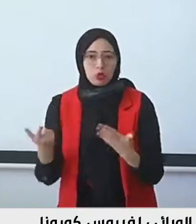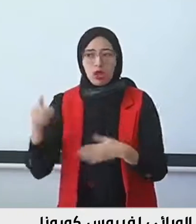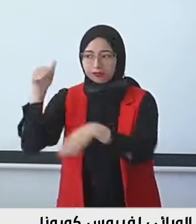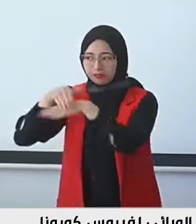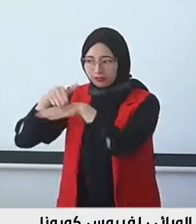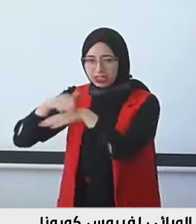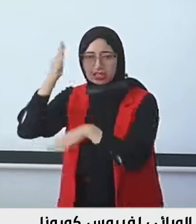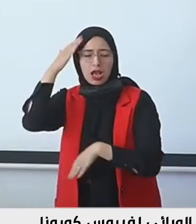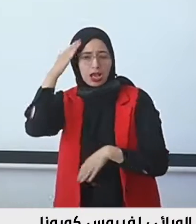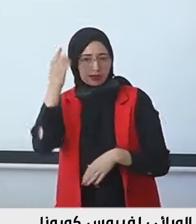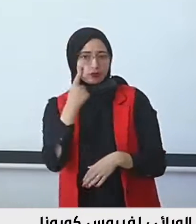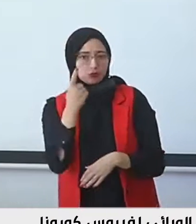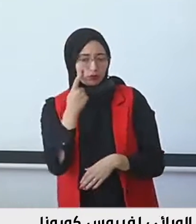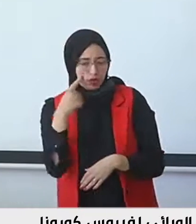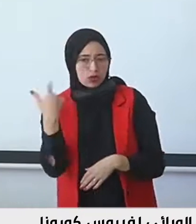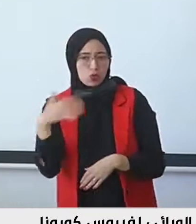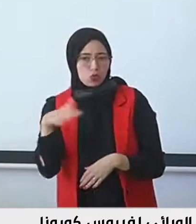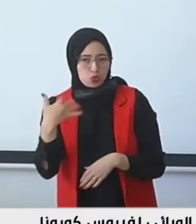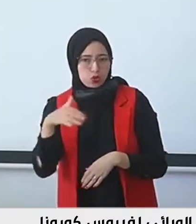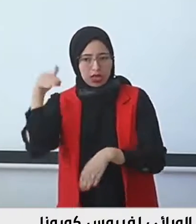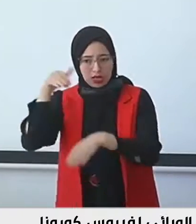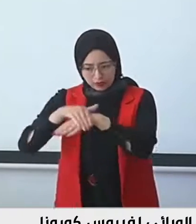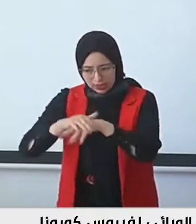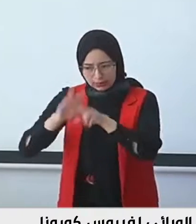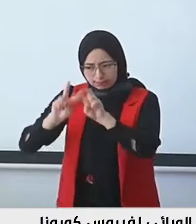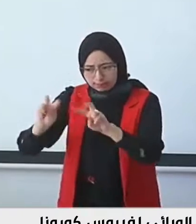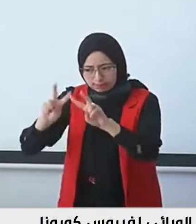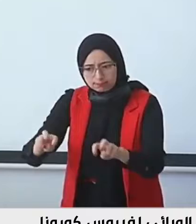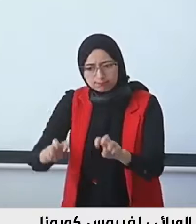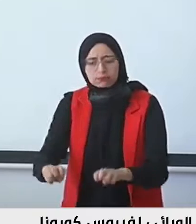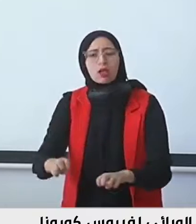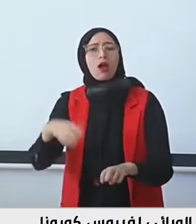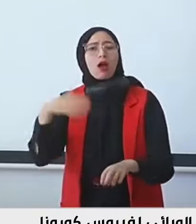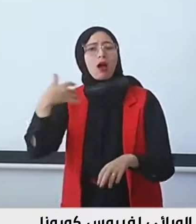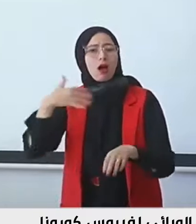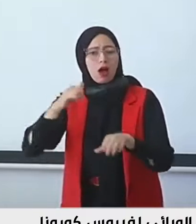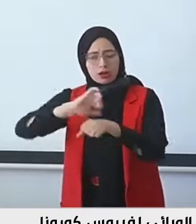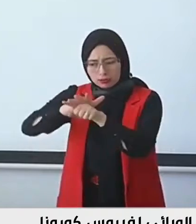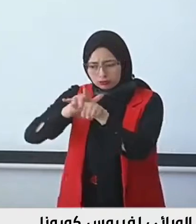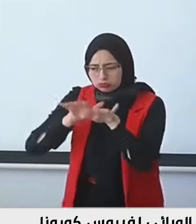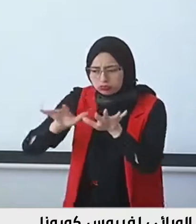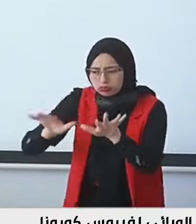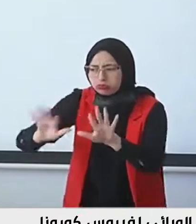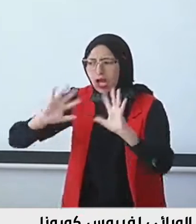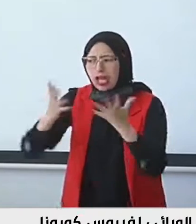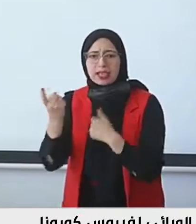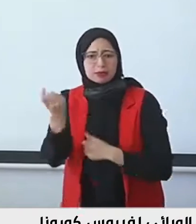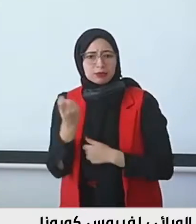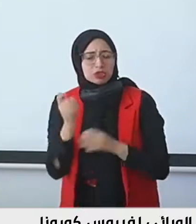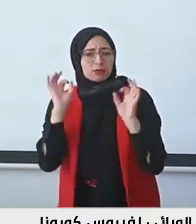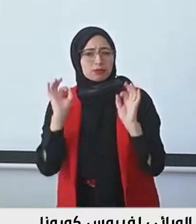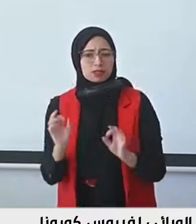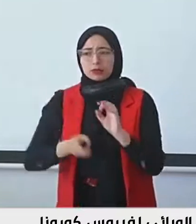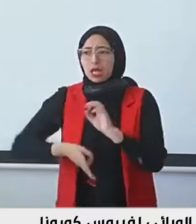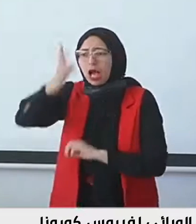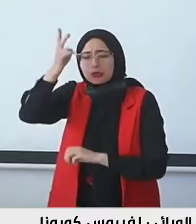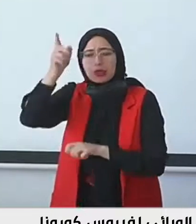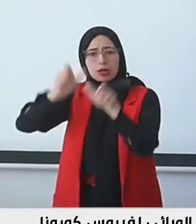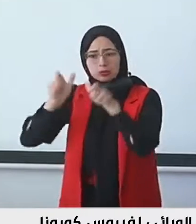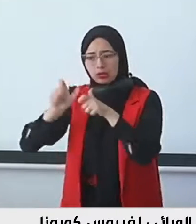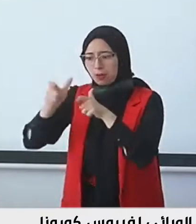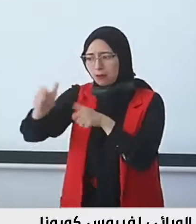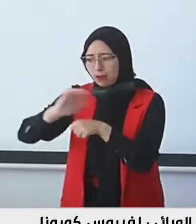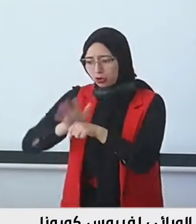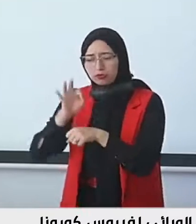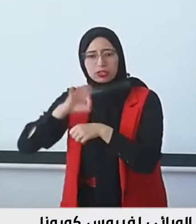الليل تبين لنا علميا حسب الدراسات انتشار الوباء في المدة الأخيرة أن الأكثر حالات العدوى تصير في